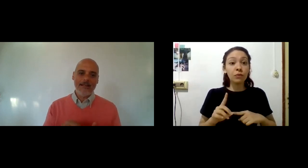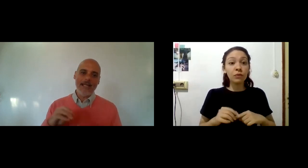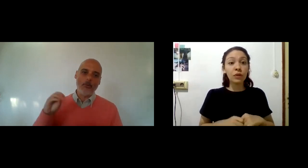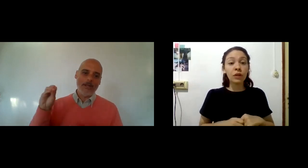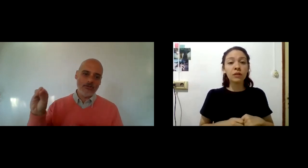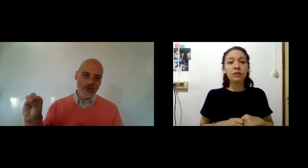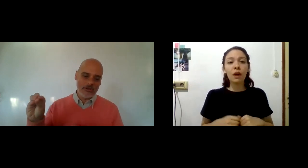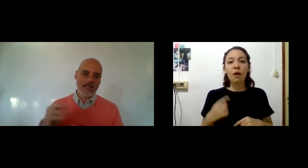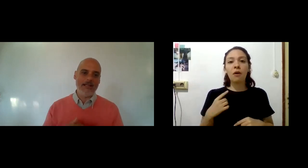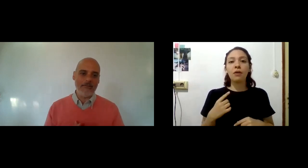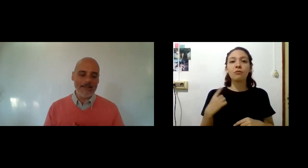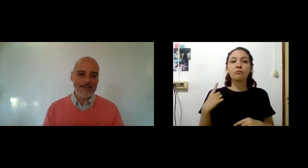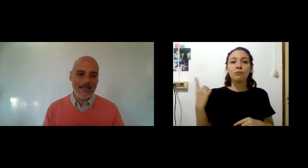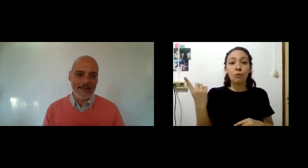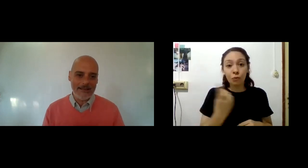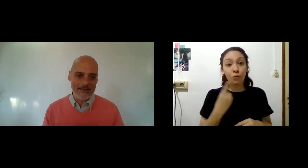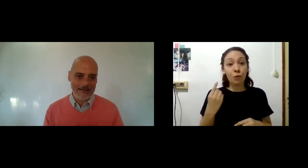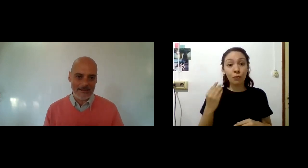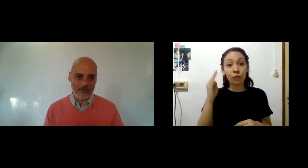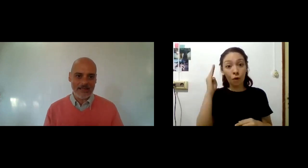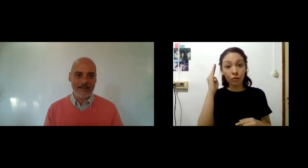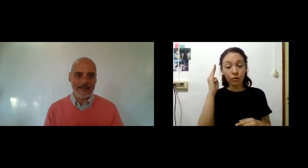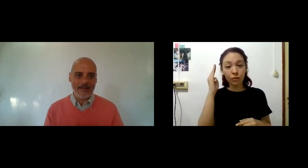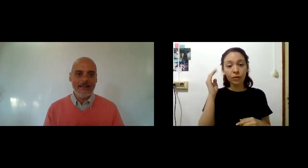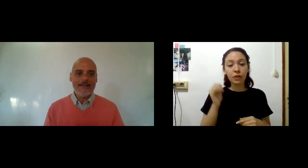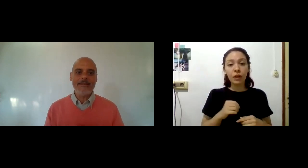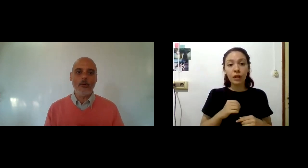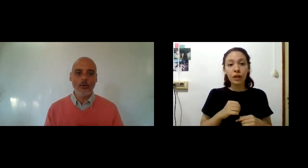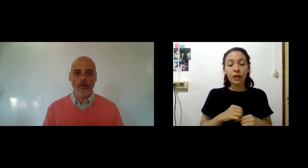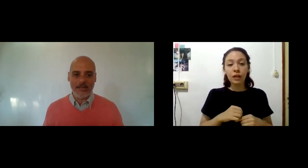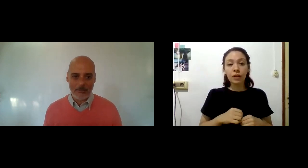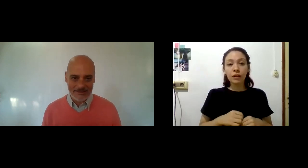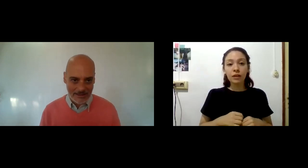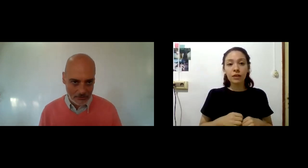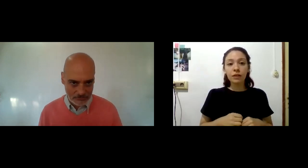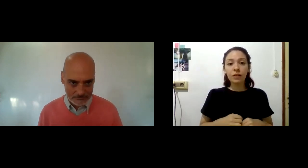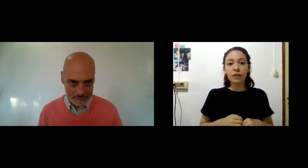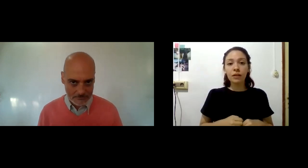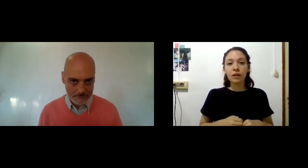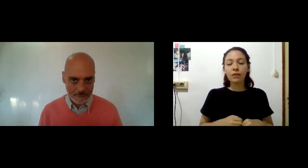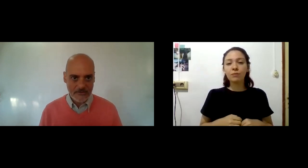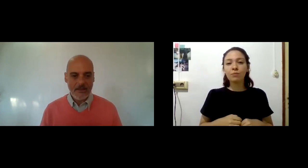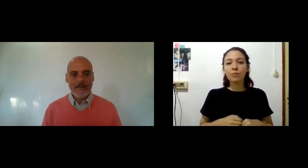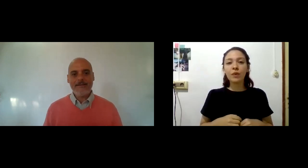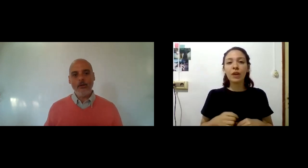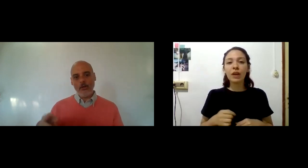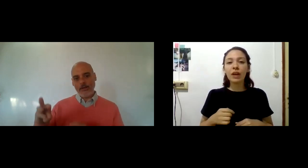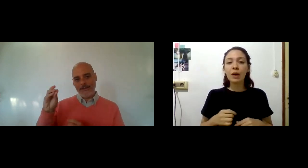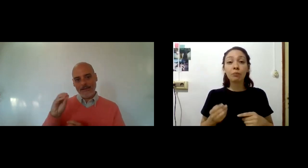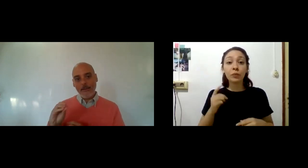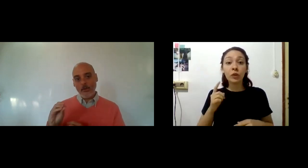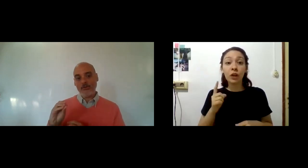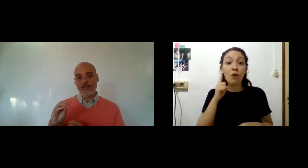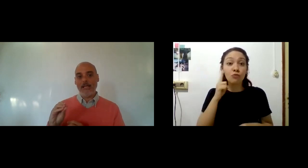que la población a la que va destinada nuestra carrera sea un grupo de discapacitados, sino que lo